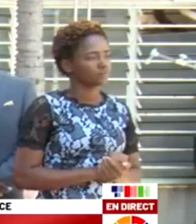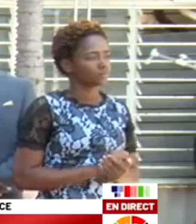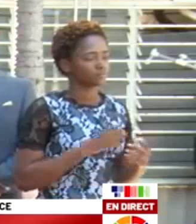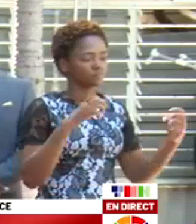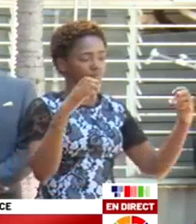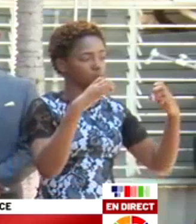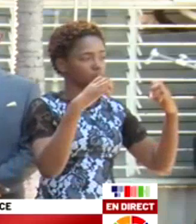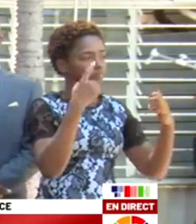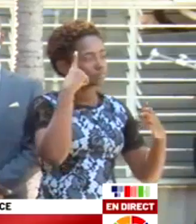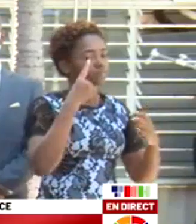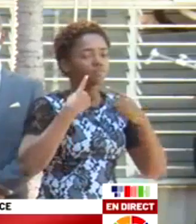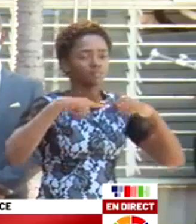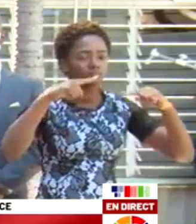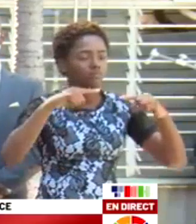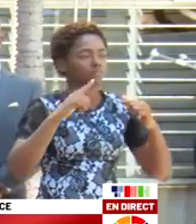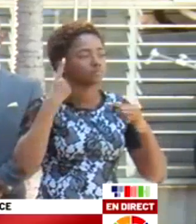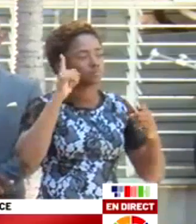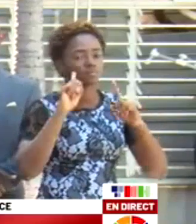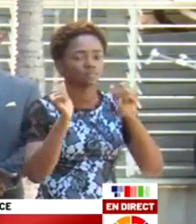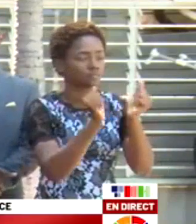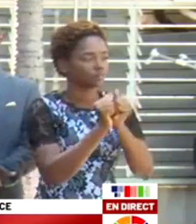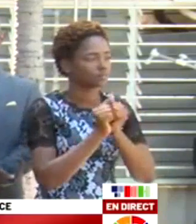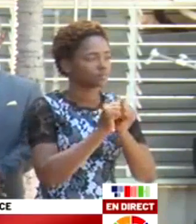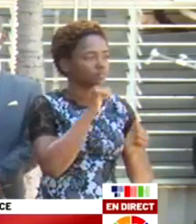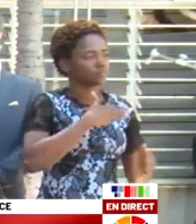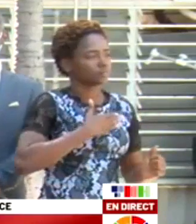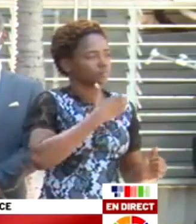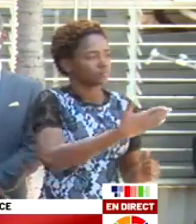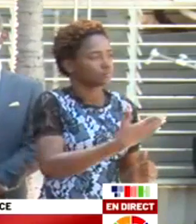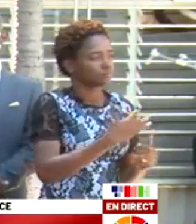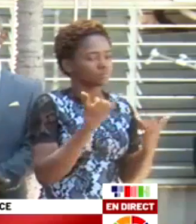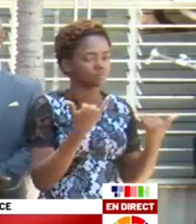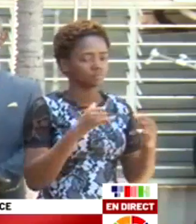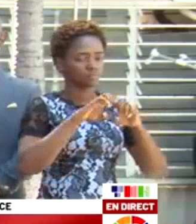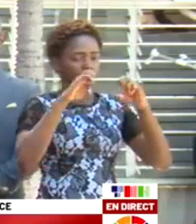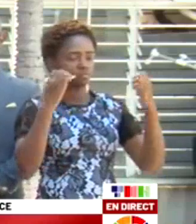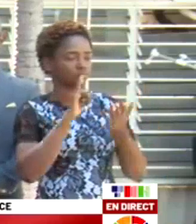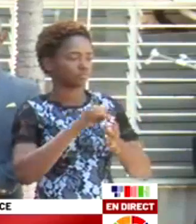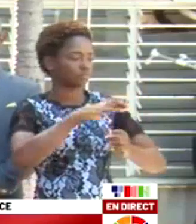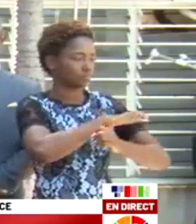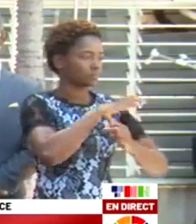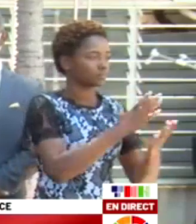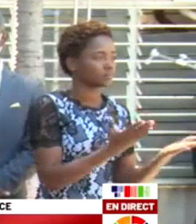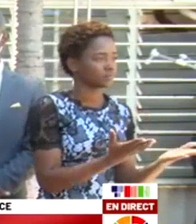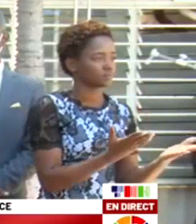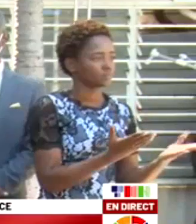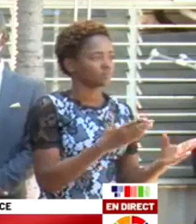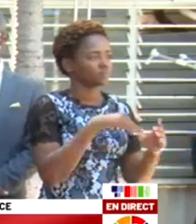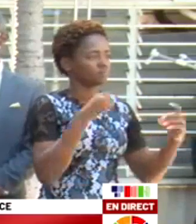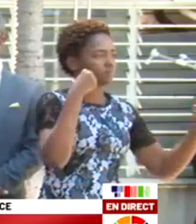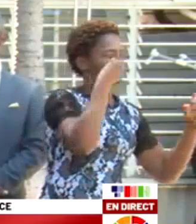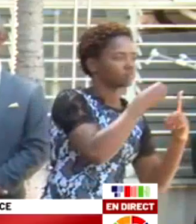commun, nous adresser ensemble. Nous ne pas obliger que je dis, hein, c'est l'équipe ça qui est sous pouvoir, on me